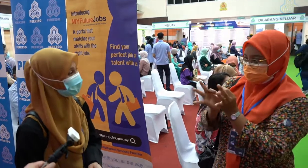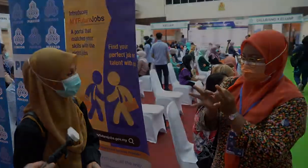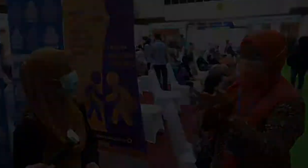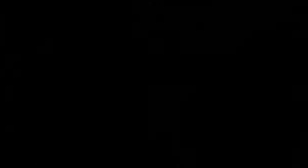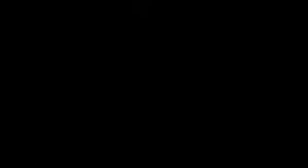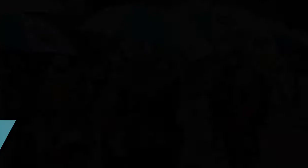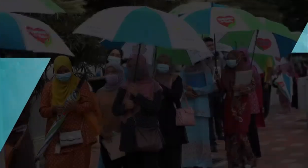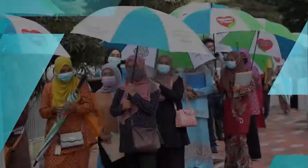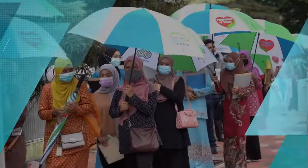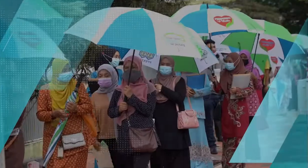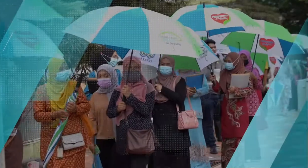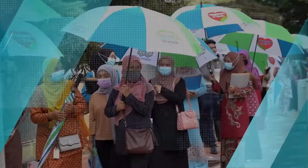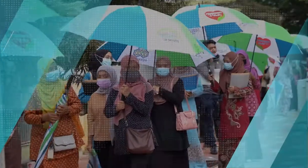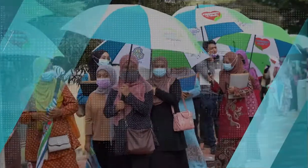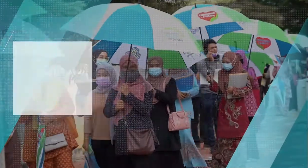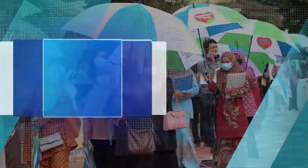ini.